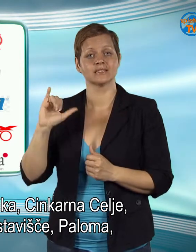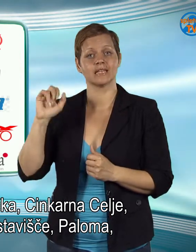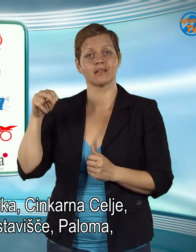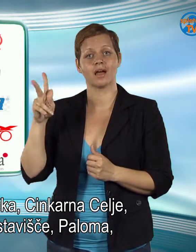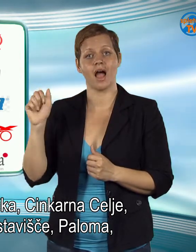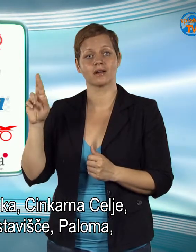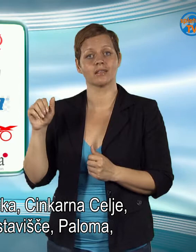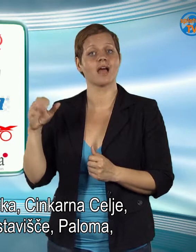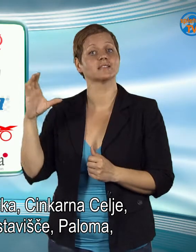Cinkarna Celje,